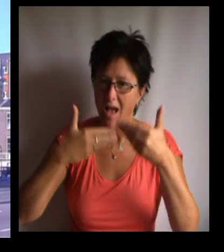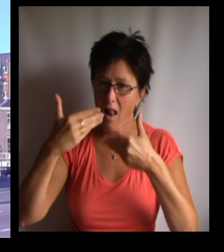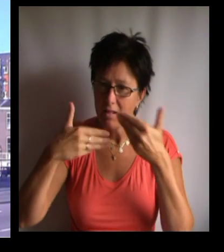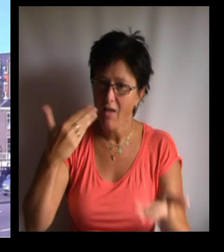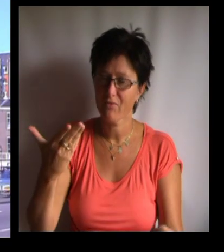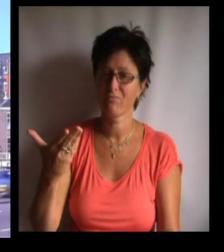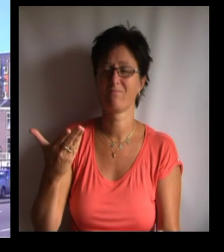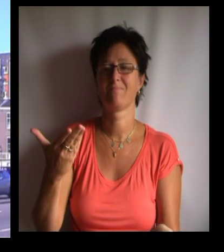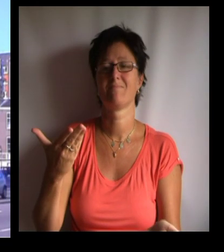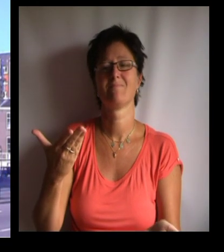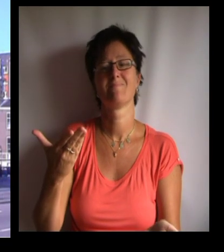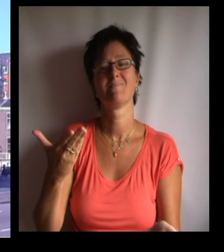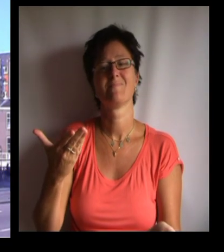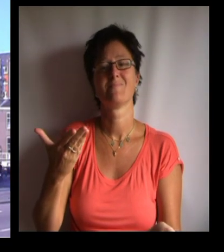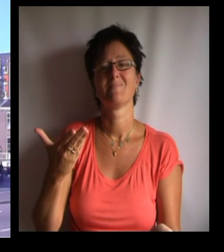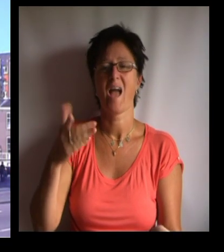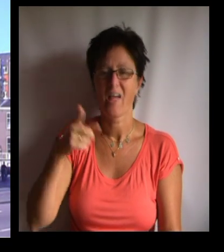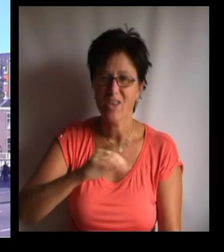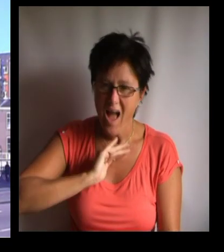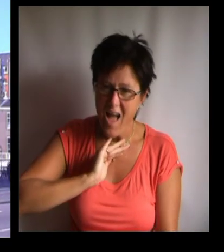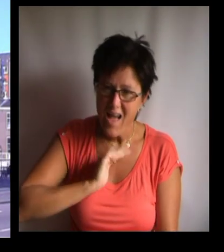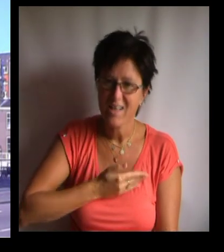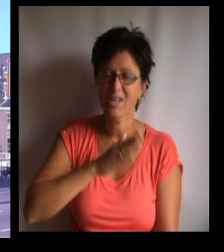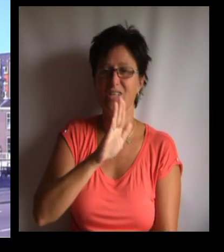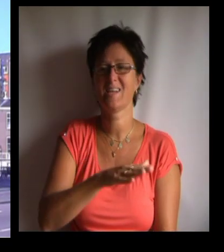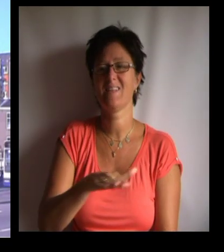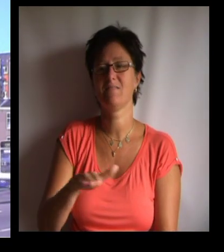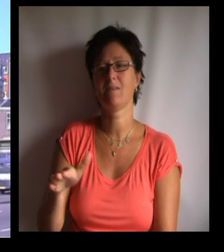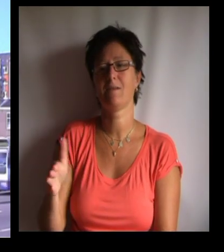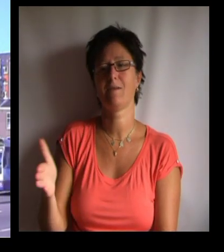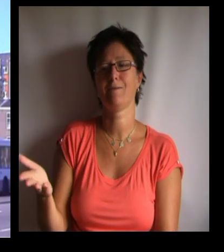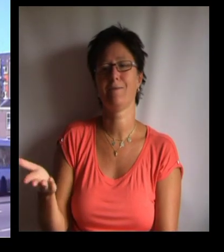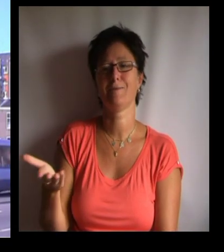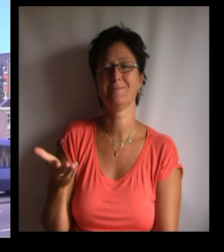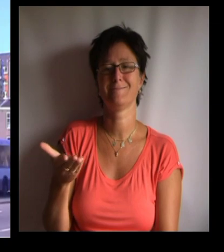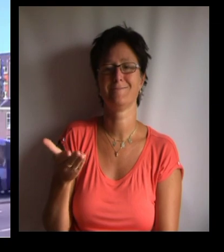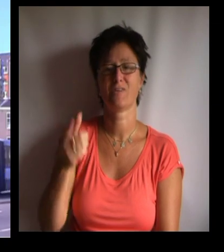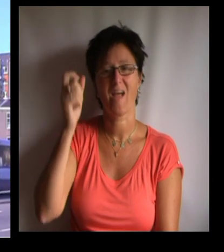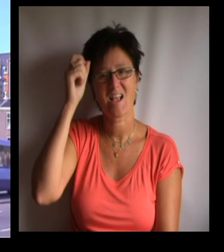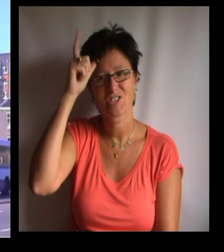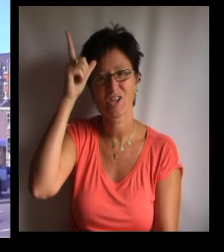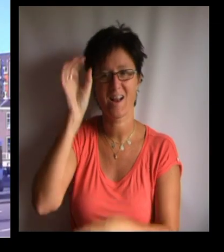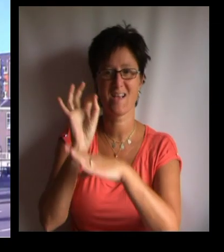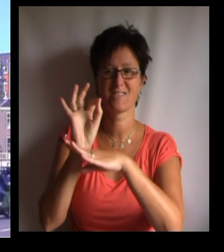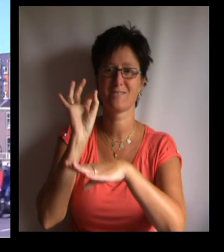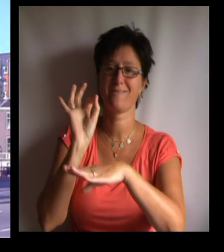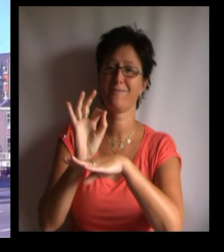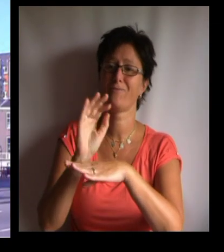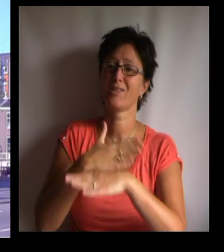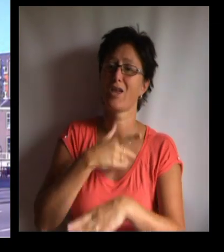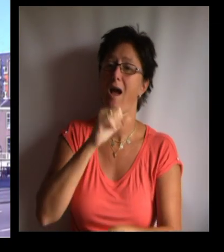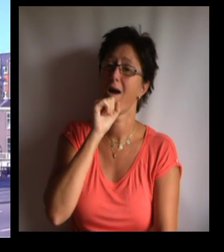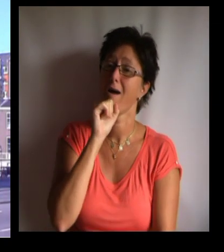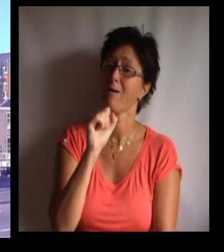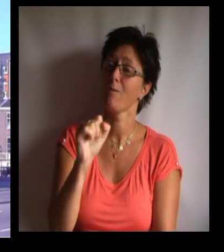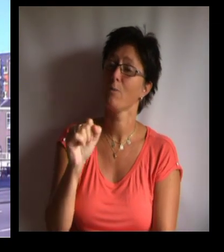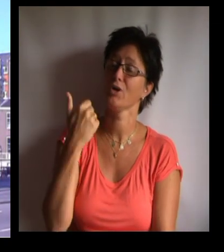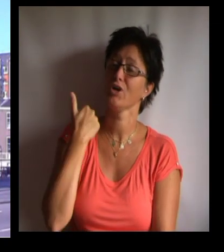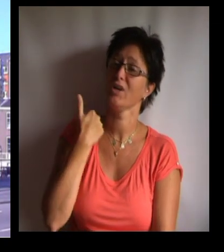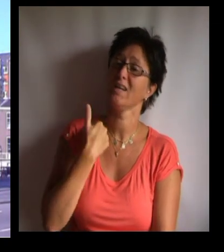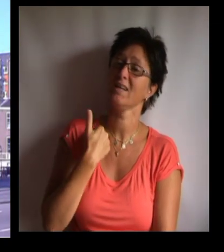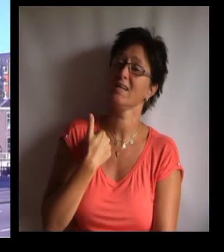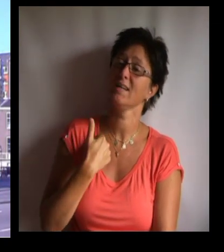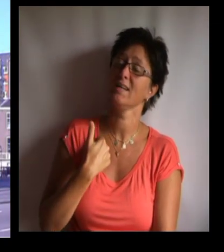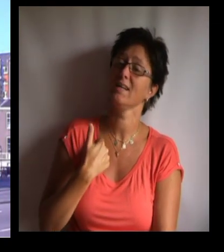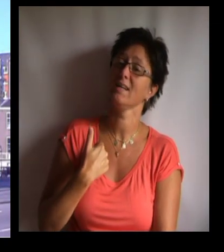Vertel dan aan je eigen kinderen, de wijze lessen van je oude